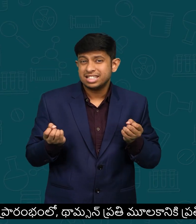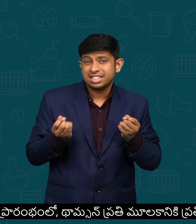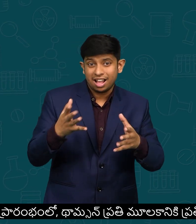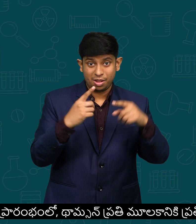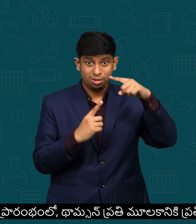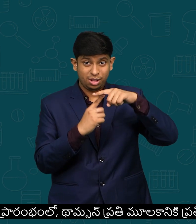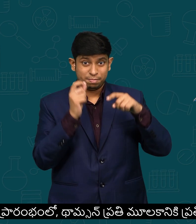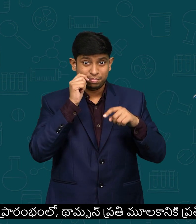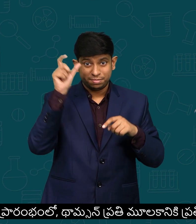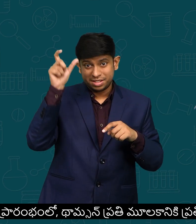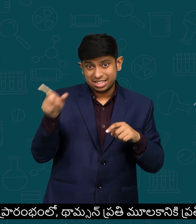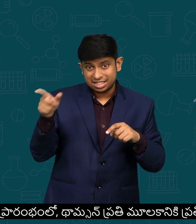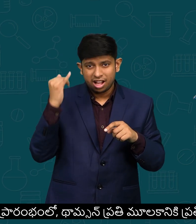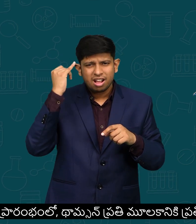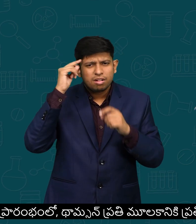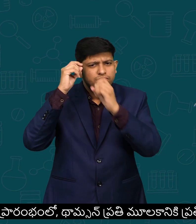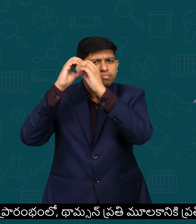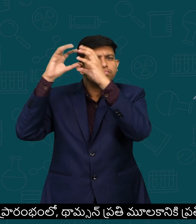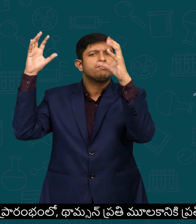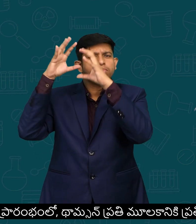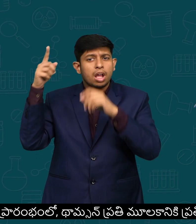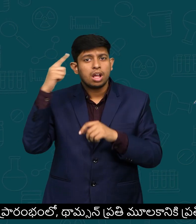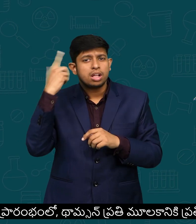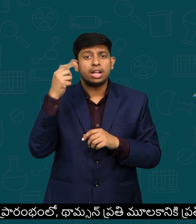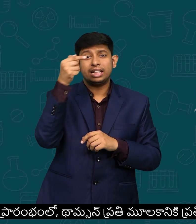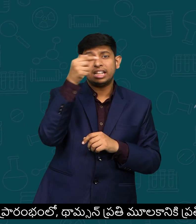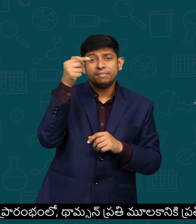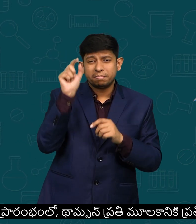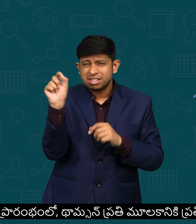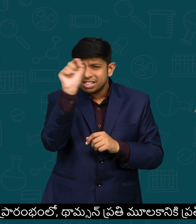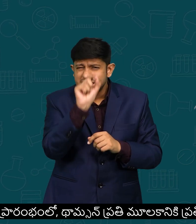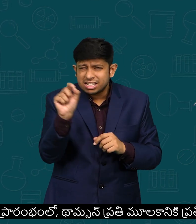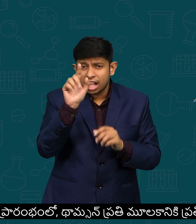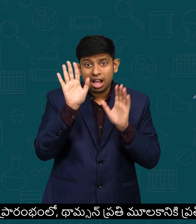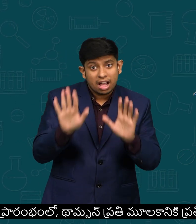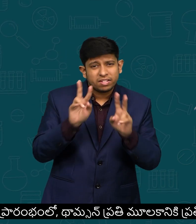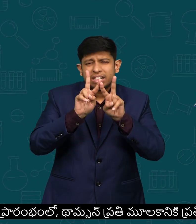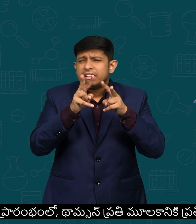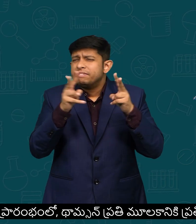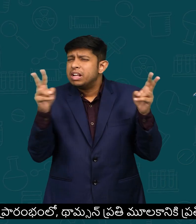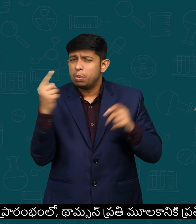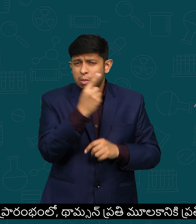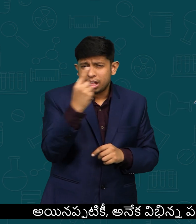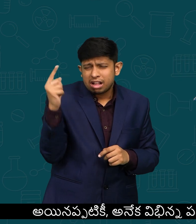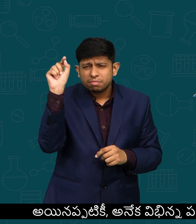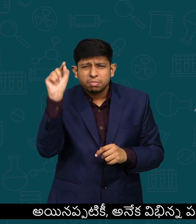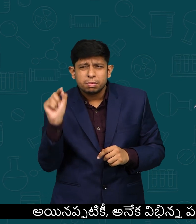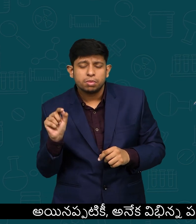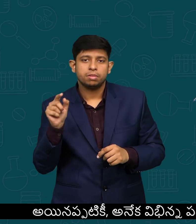ప్రారంభంలో థామ్సన్ ప్రతి మూలకానికి ప్రతికూల కణాలు భిన్నంగా ఉంటాయని భావించాడు. అయినప్పటికీ